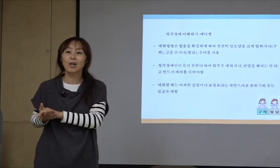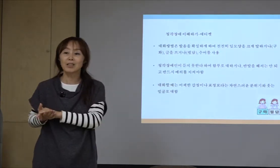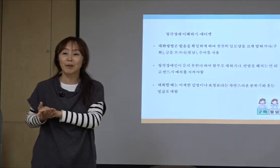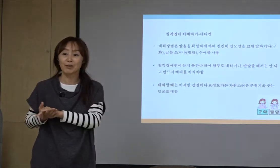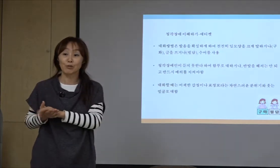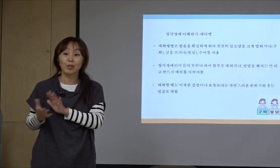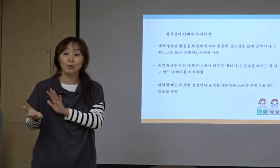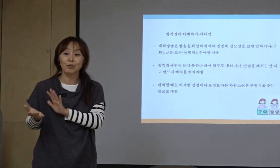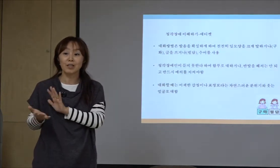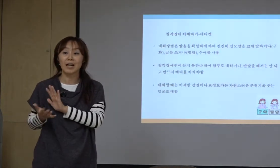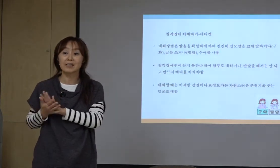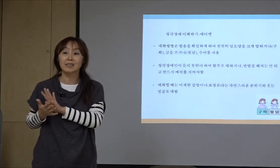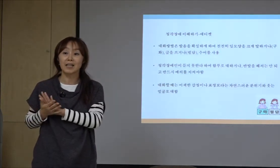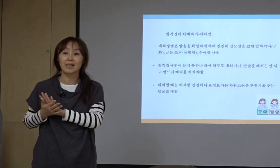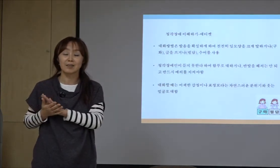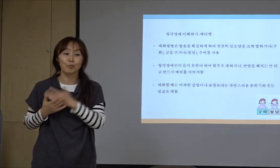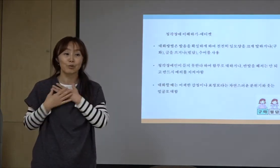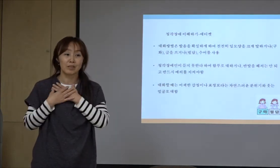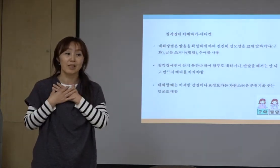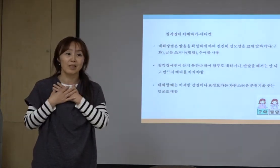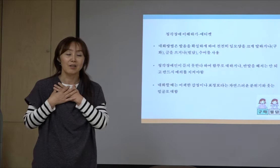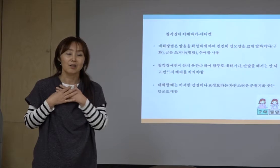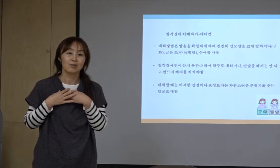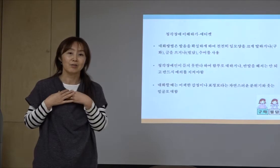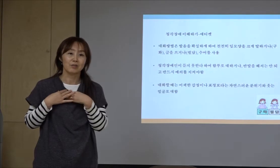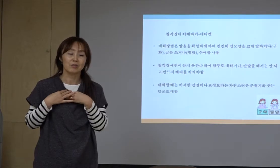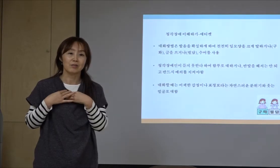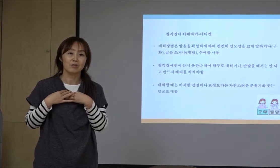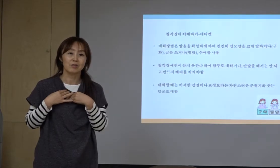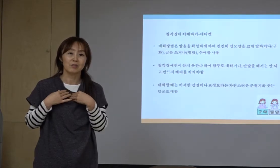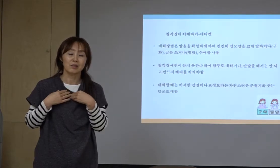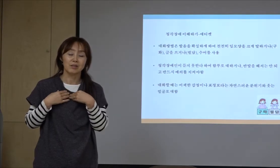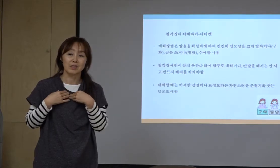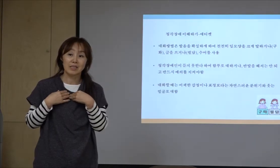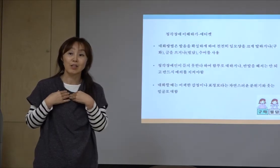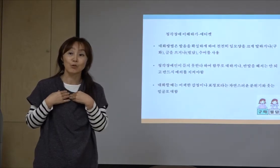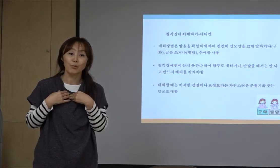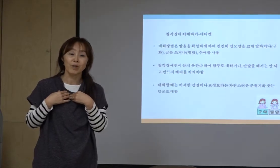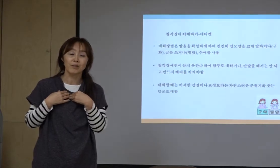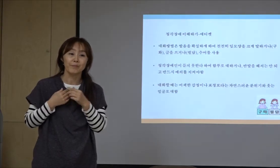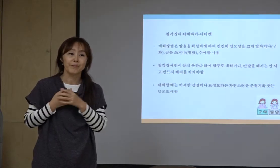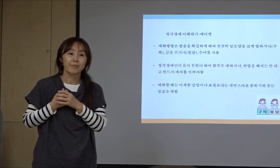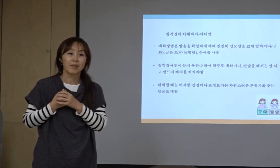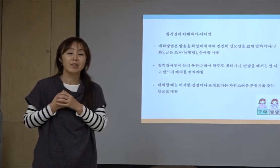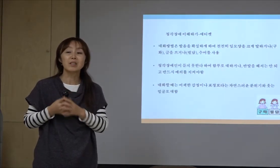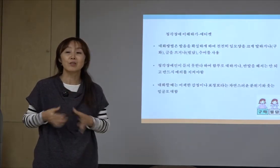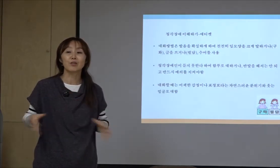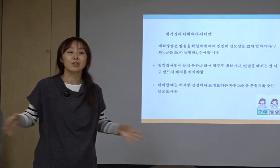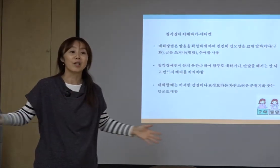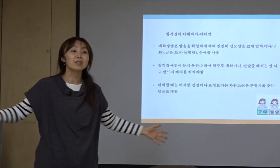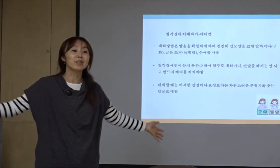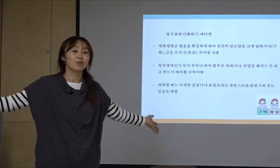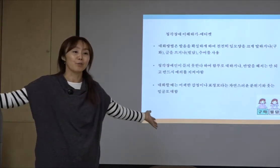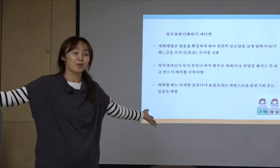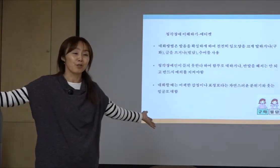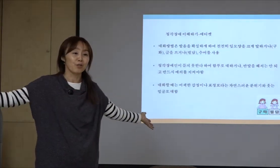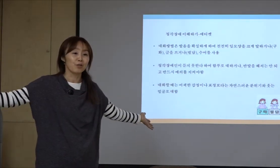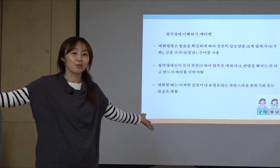수화를 배워서 수화통역이 가능한 본인의 어떤 그런 익혀놓으면 굉장히 영역이 굉장히 넓어져요.